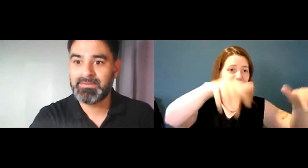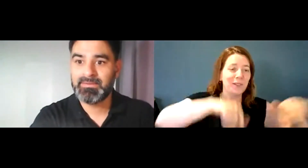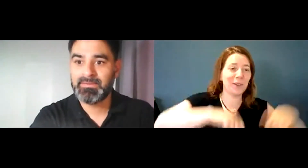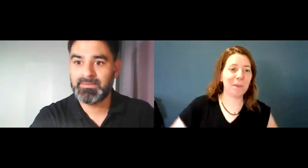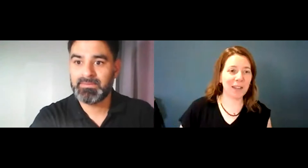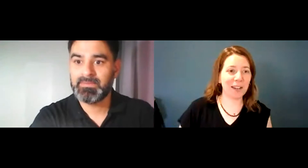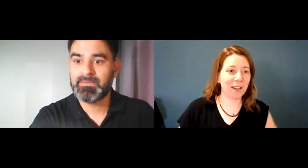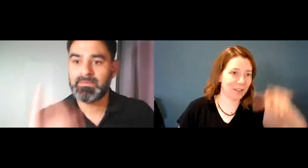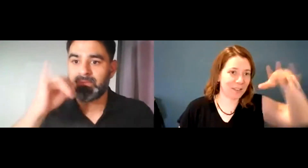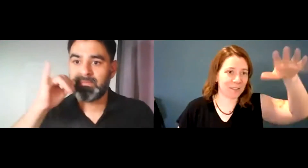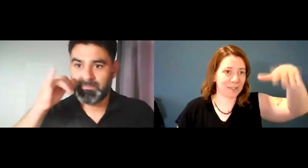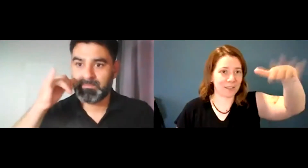No me mira.